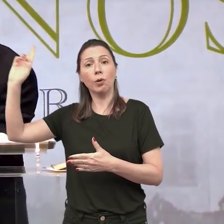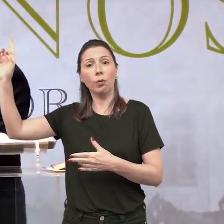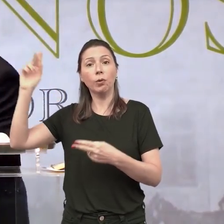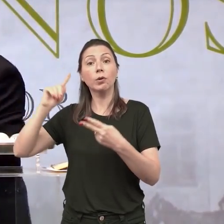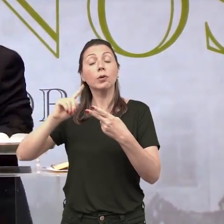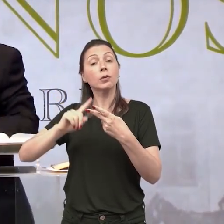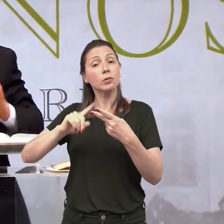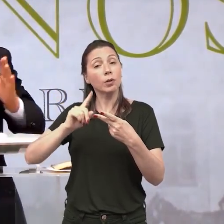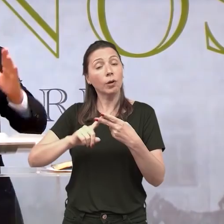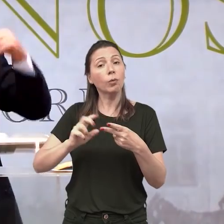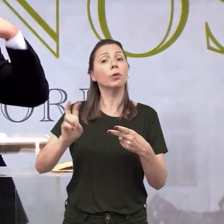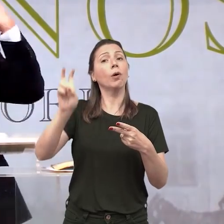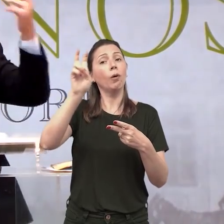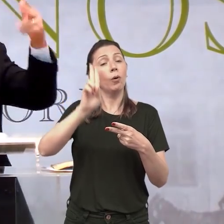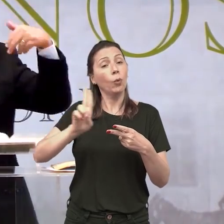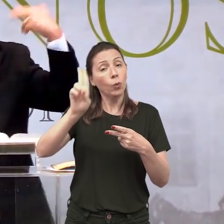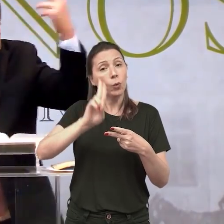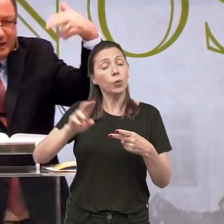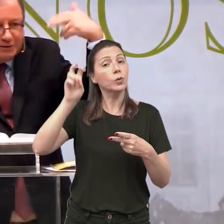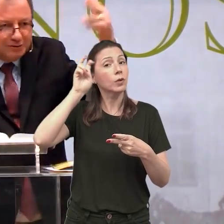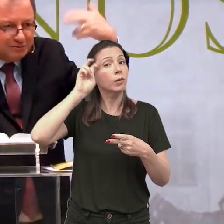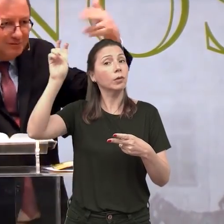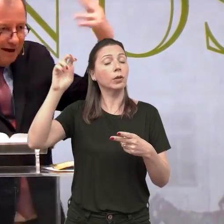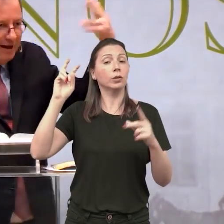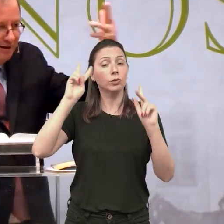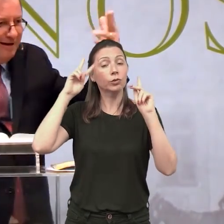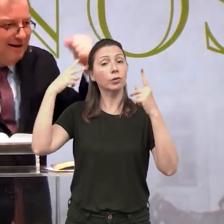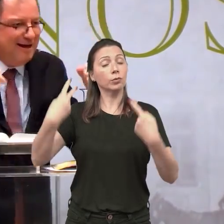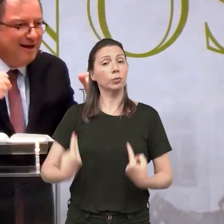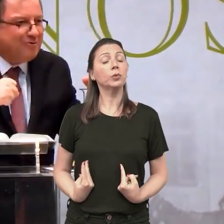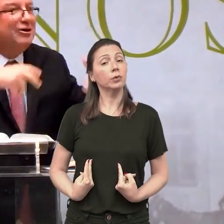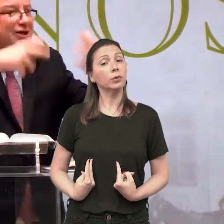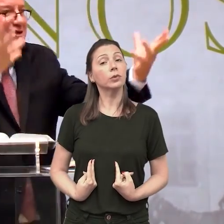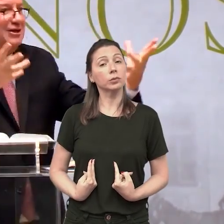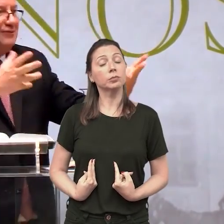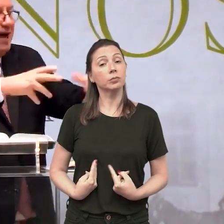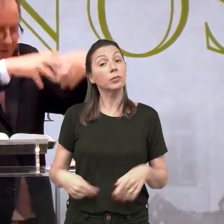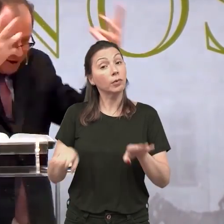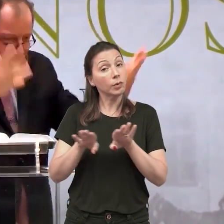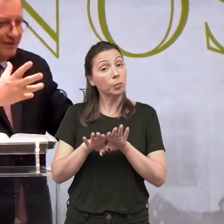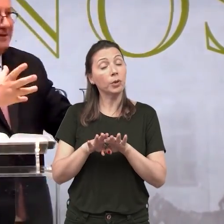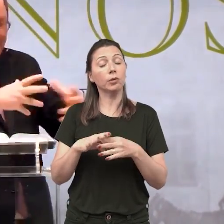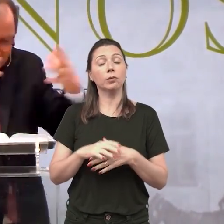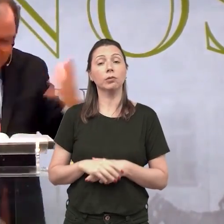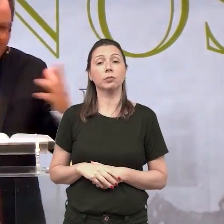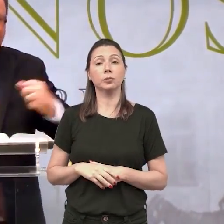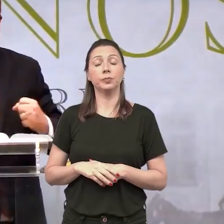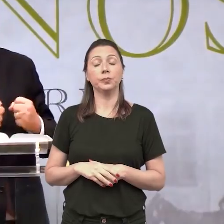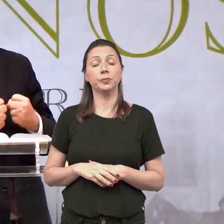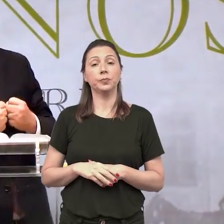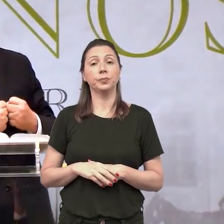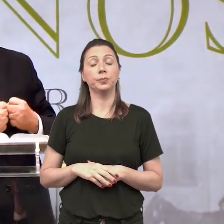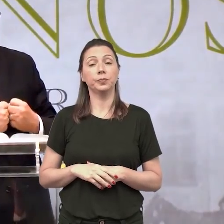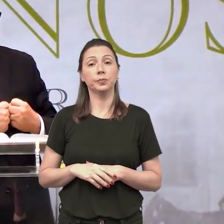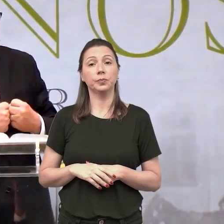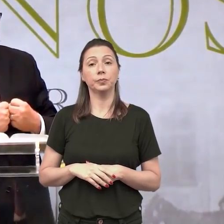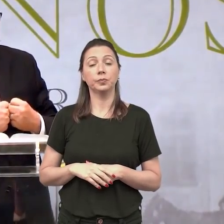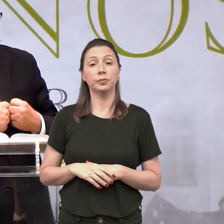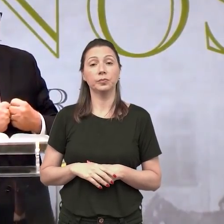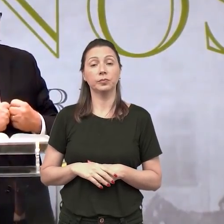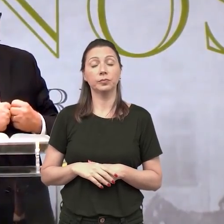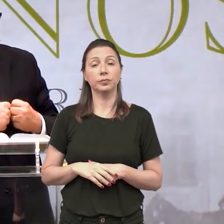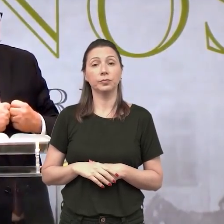use o seu entendimento, use os seus processos, né? Cognitivos, racionais, trabalha isso.